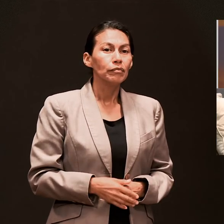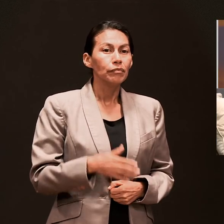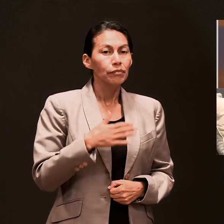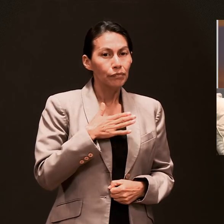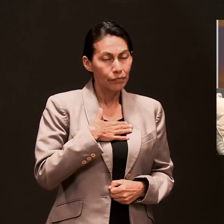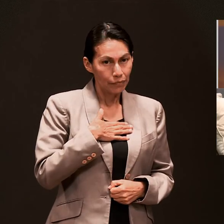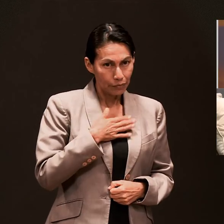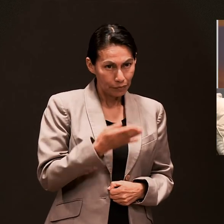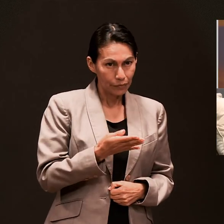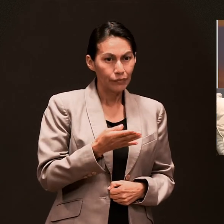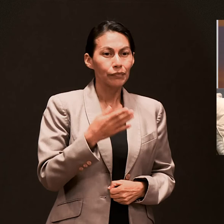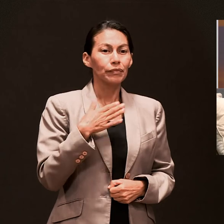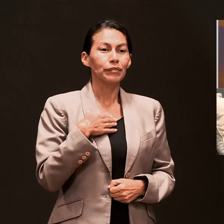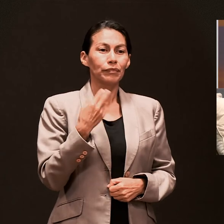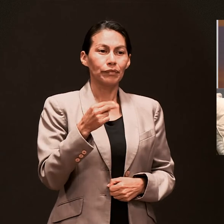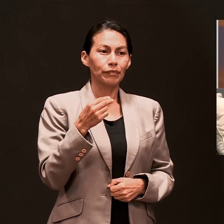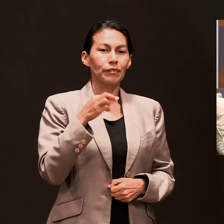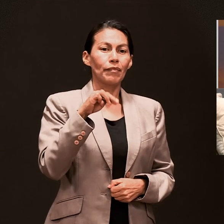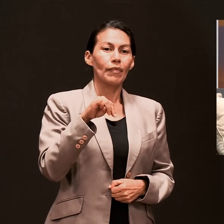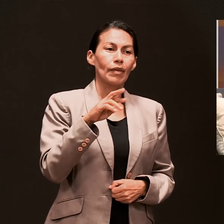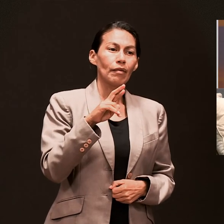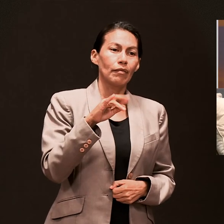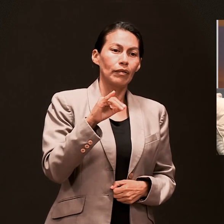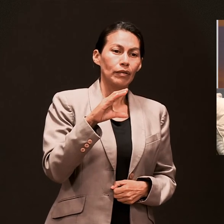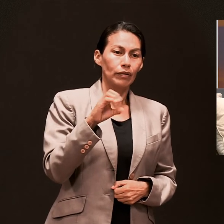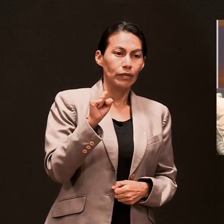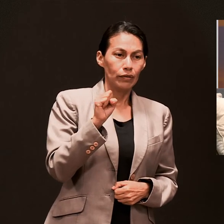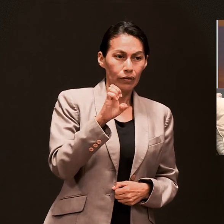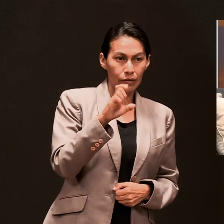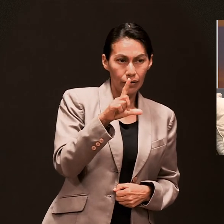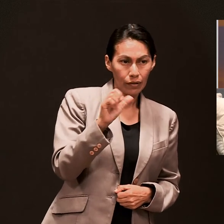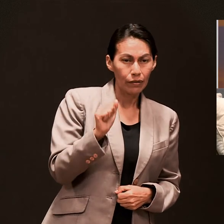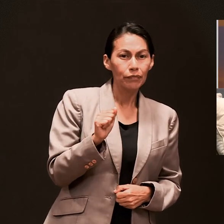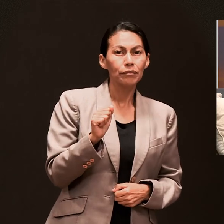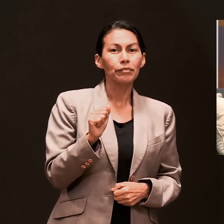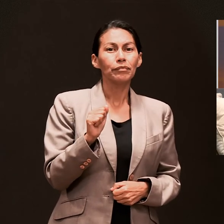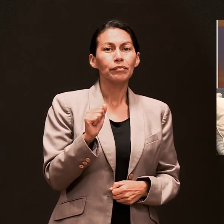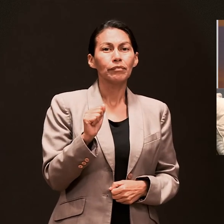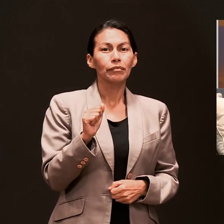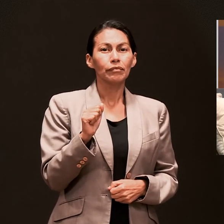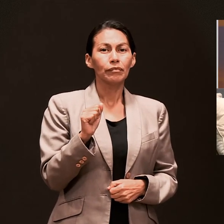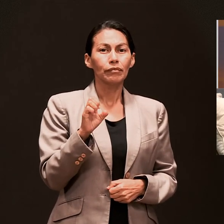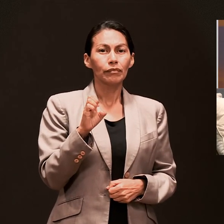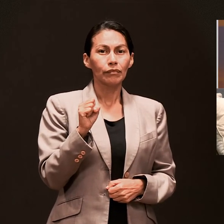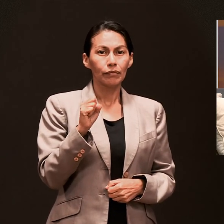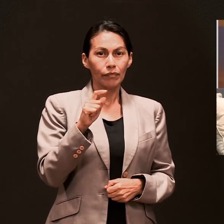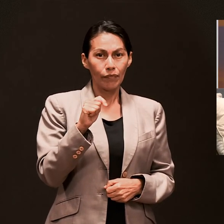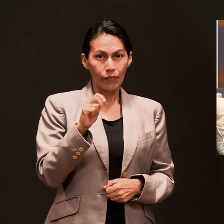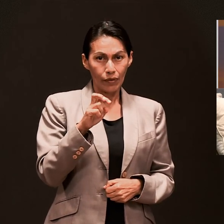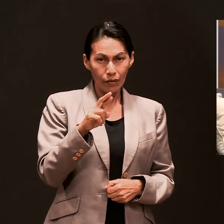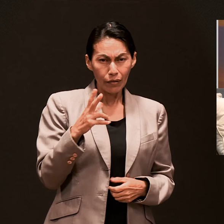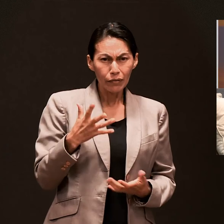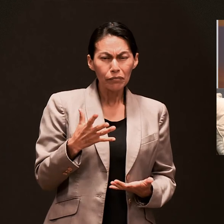sí Bueno yo este ya lo dijo usted me llama Maricela Esther Ramírez covea